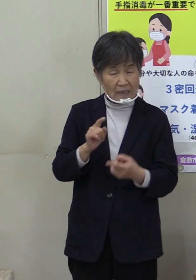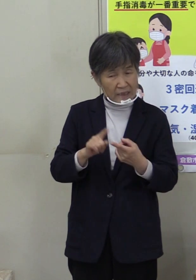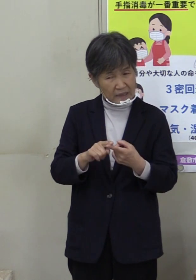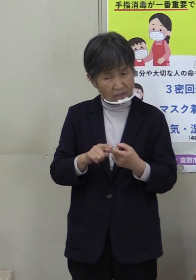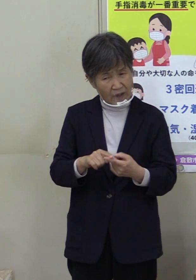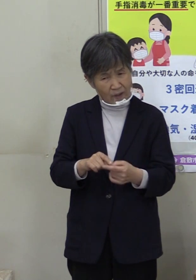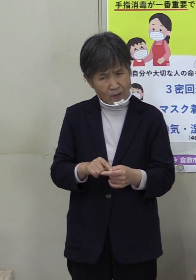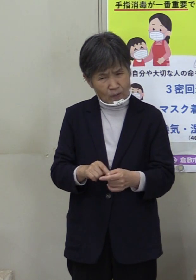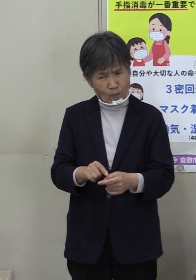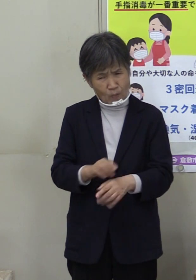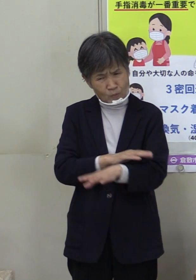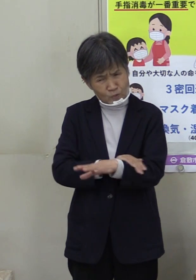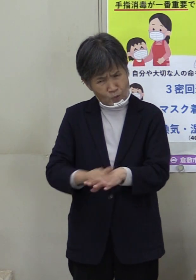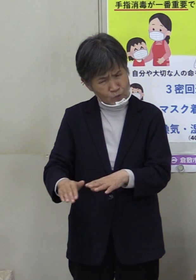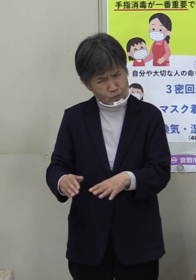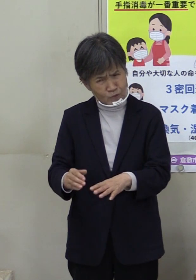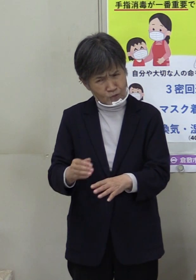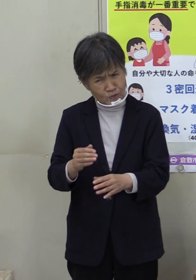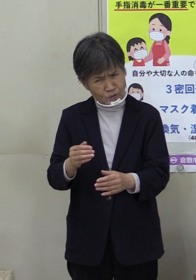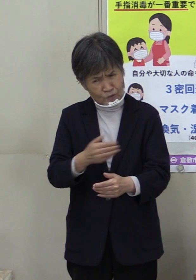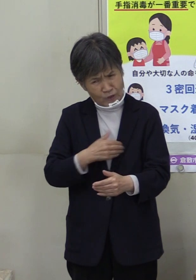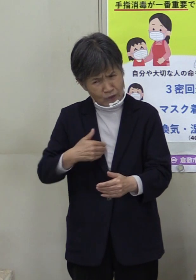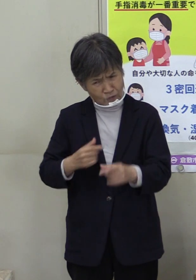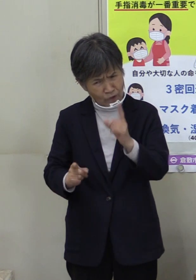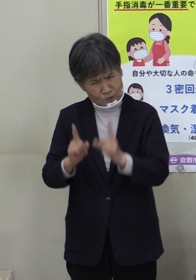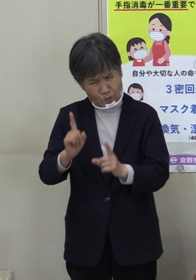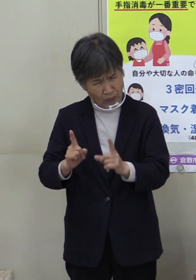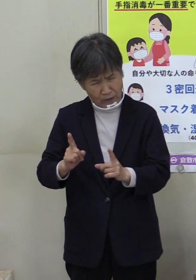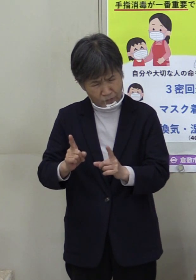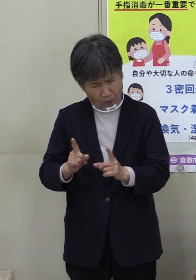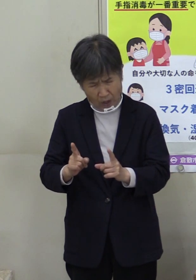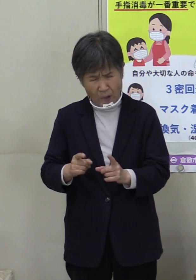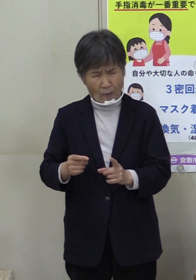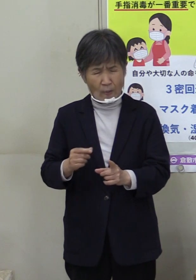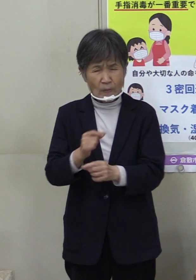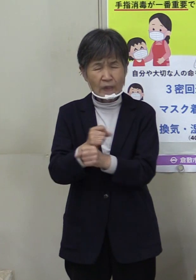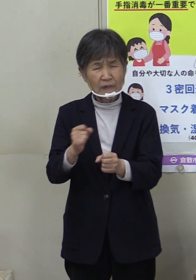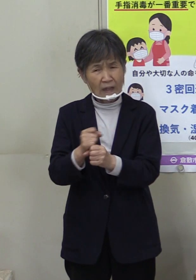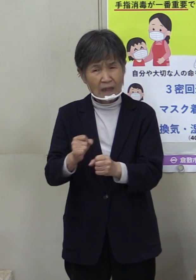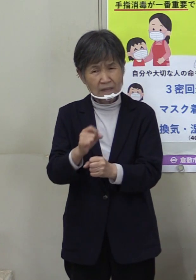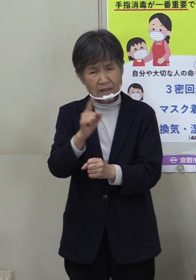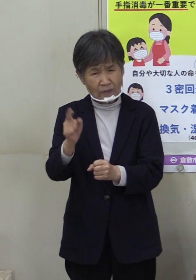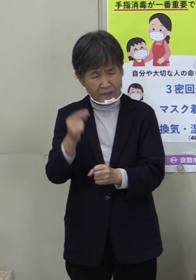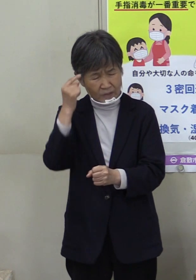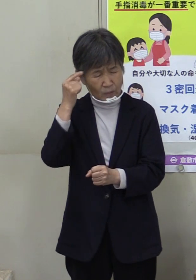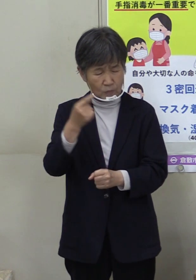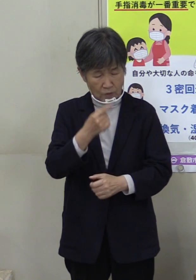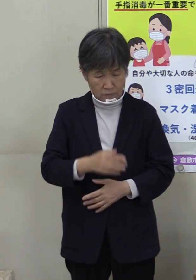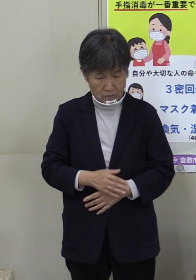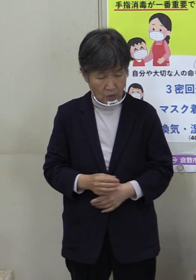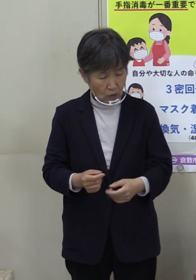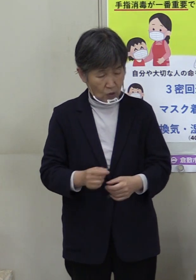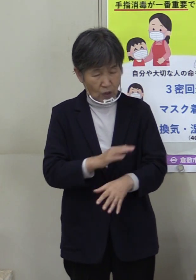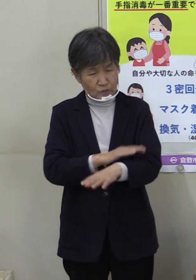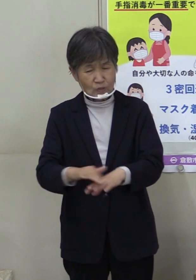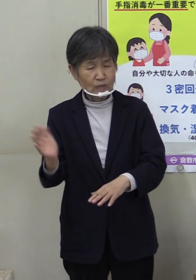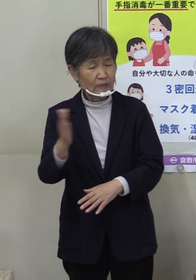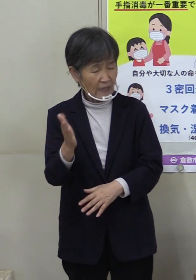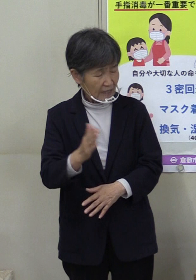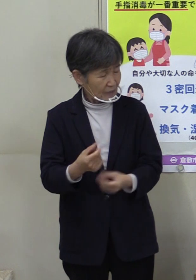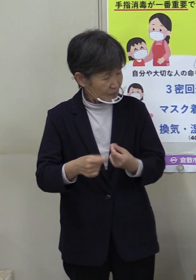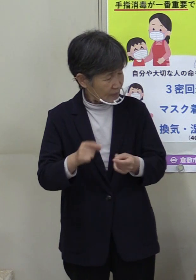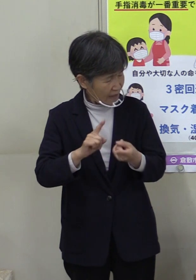まくいっていなかったのではないかというふうには認識しております。 うまくいっていなかったというのはもう少し具体的に教えてください。 そこは